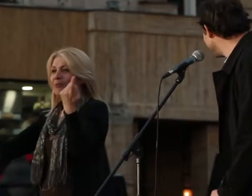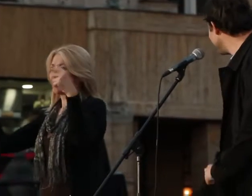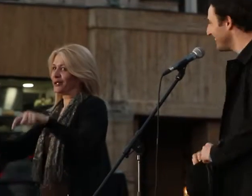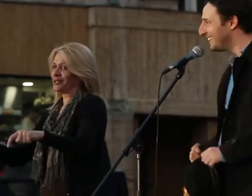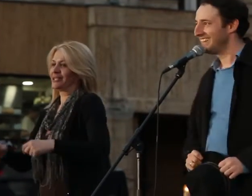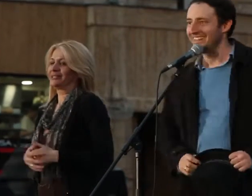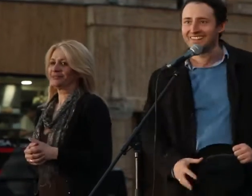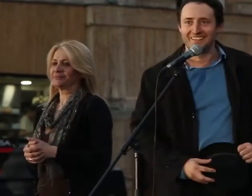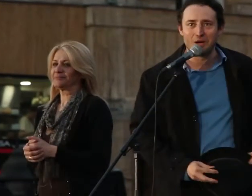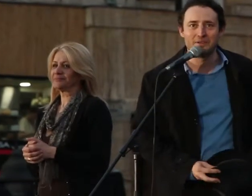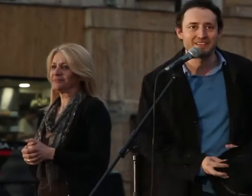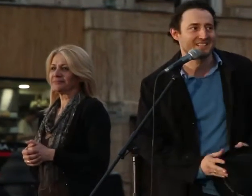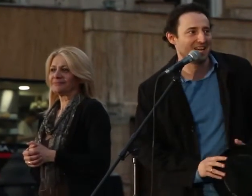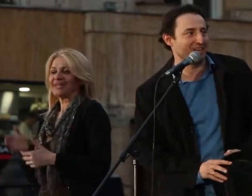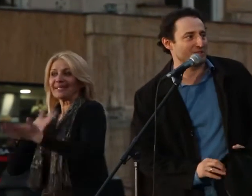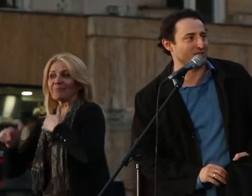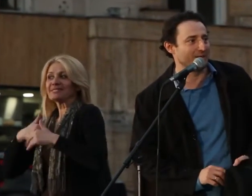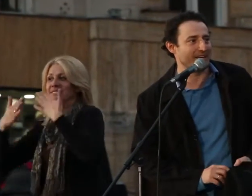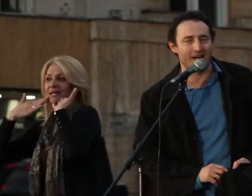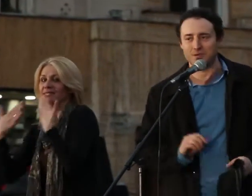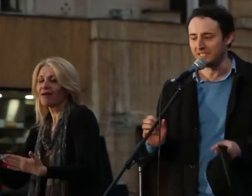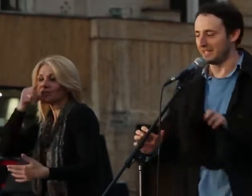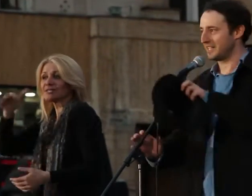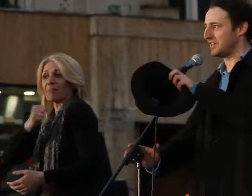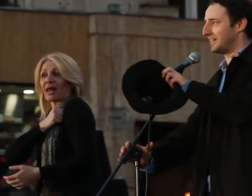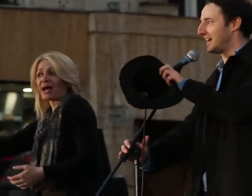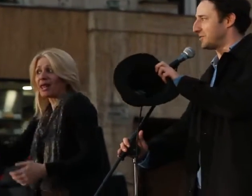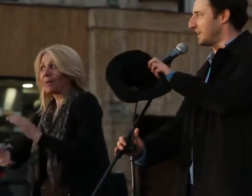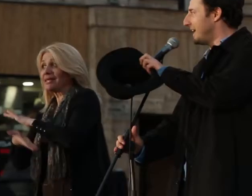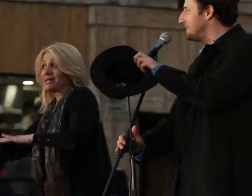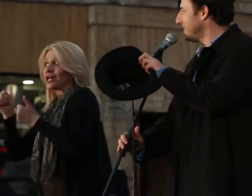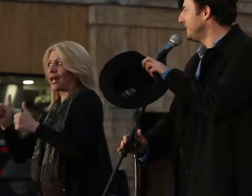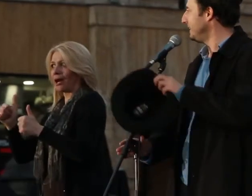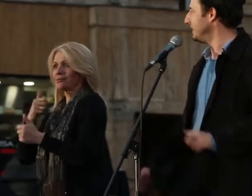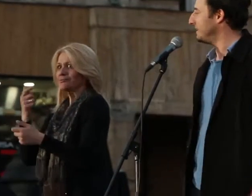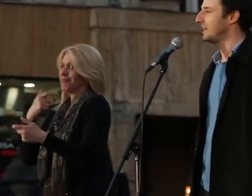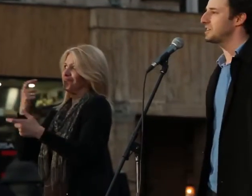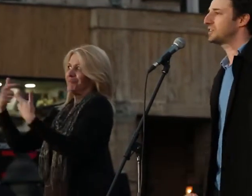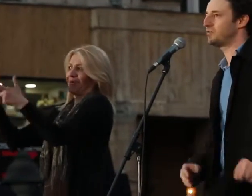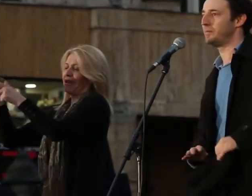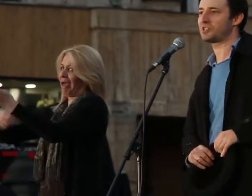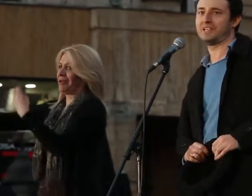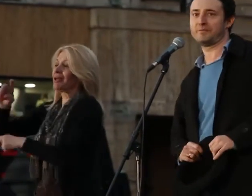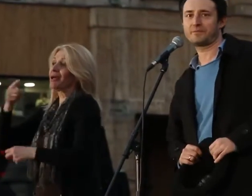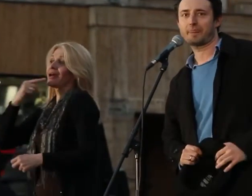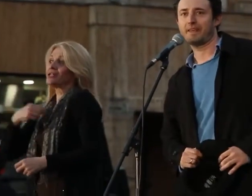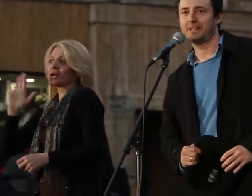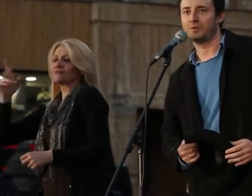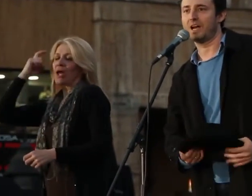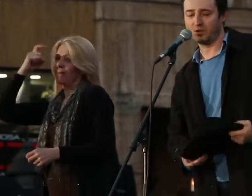došli. Hteo bih da vam se zahvalim što ste imali hrabrosti da izađete danas u grad i da kažete svoje